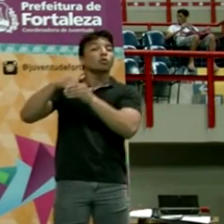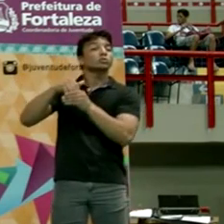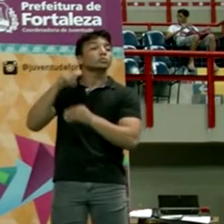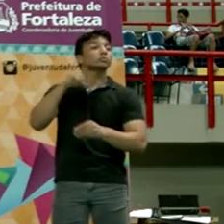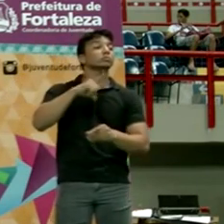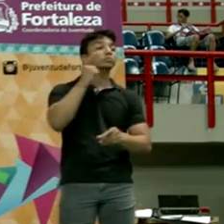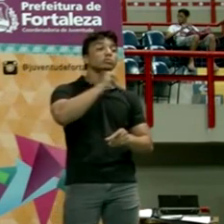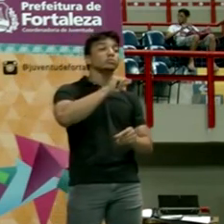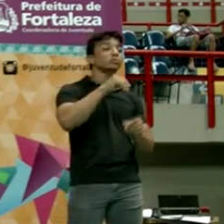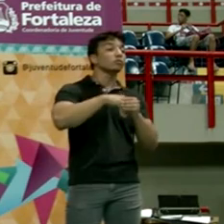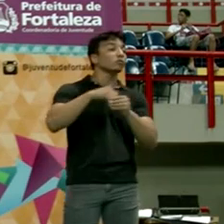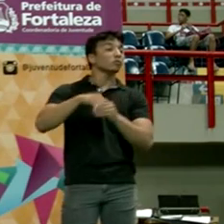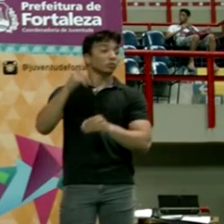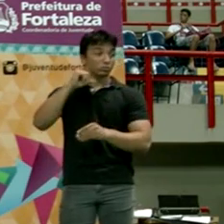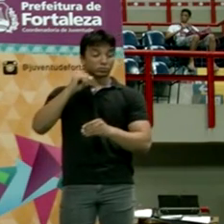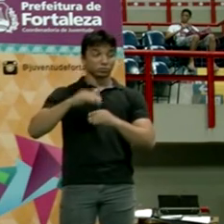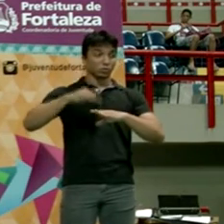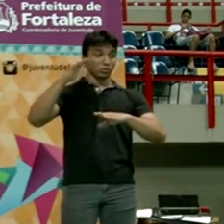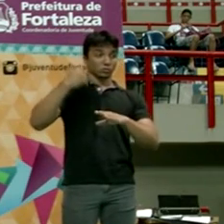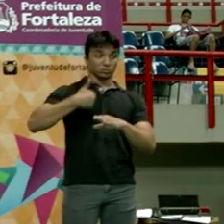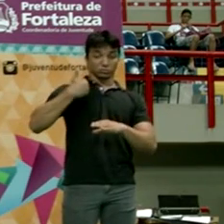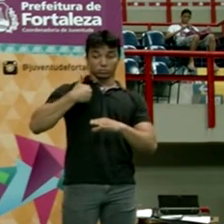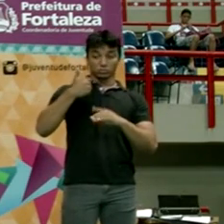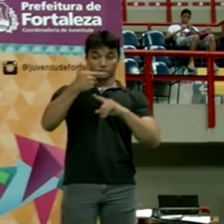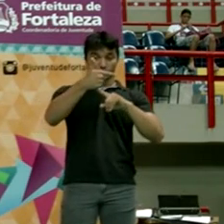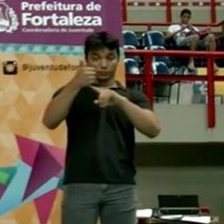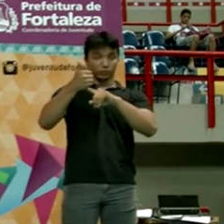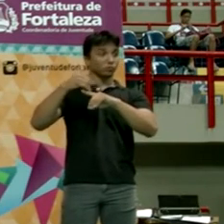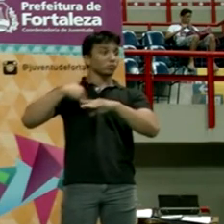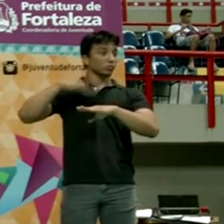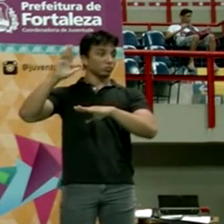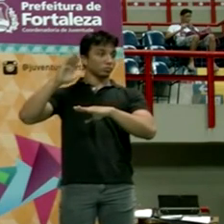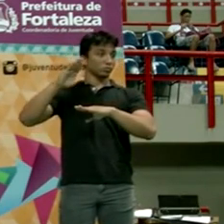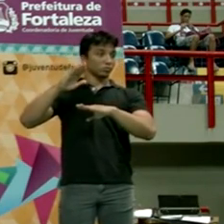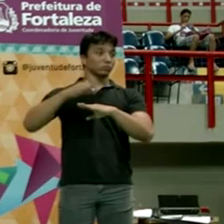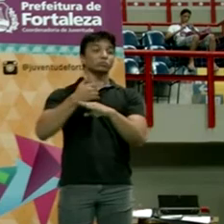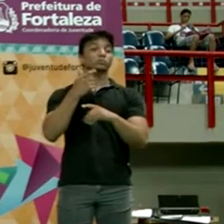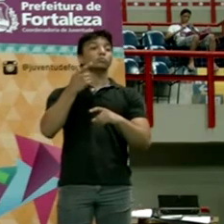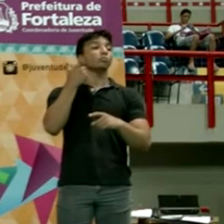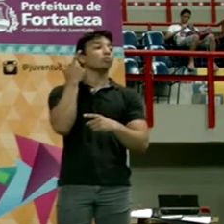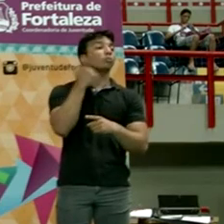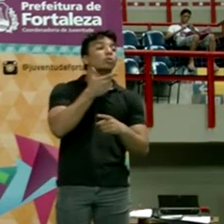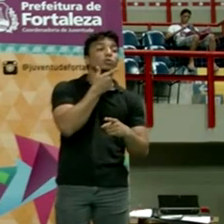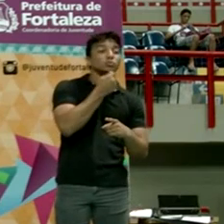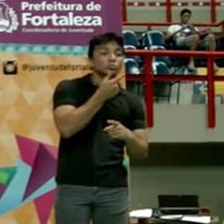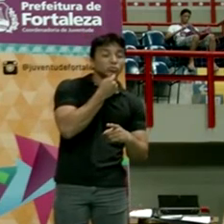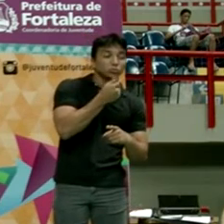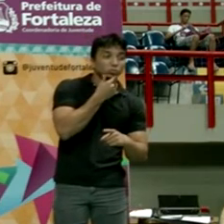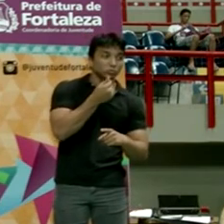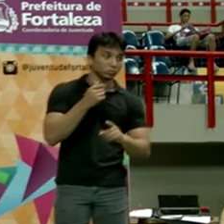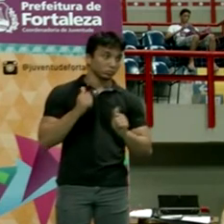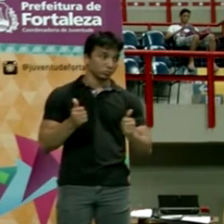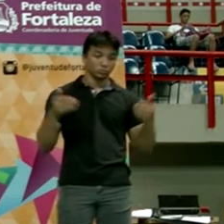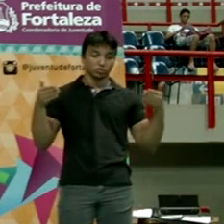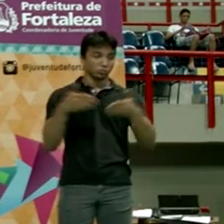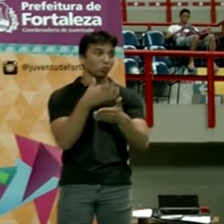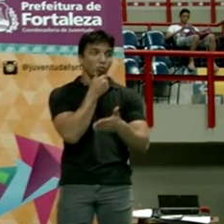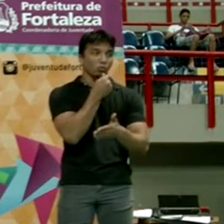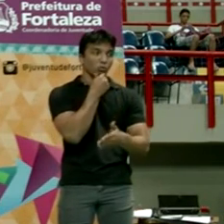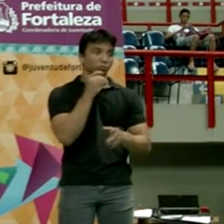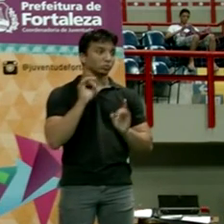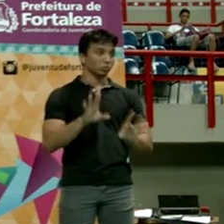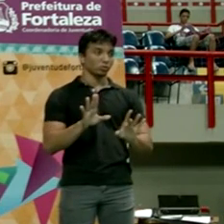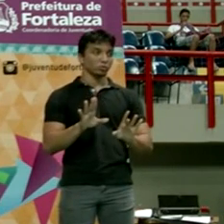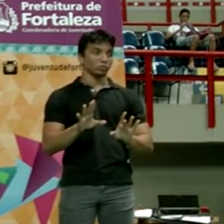votar no Brasil? O maior de 21 anos, do sexo masculino. Era só homens